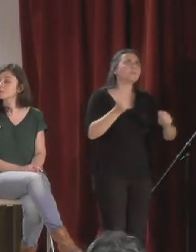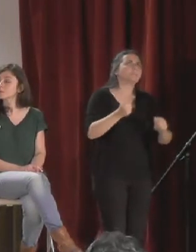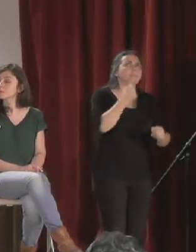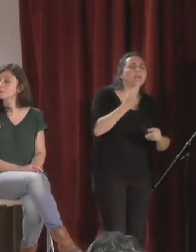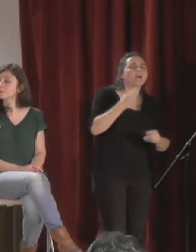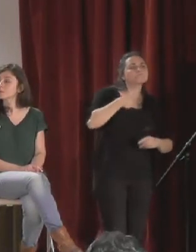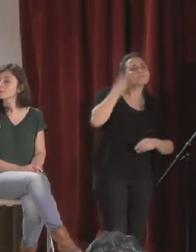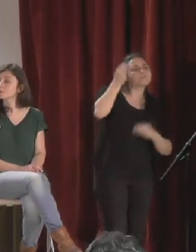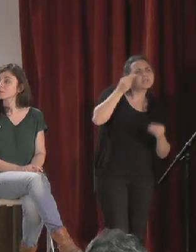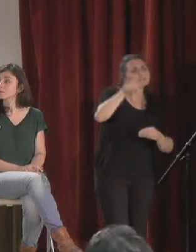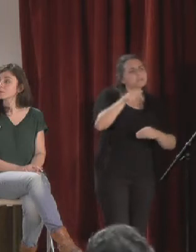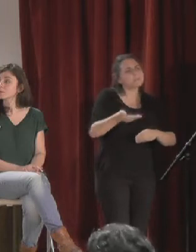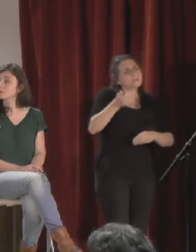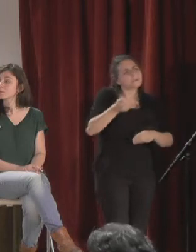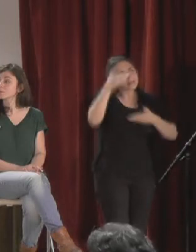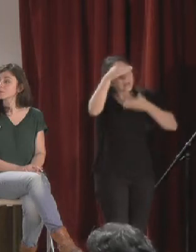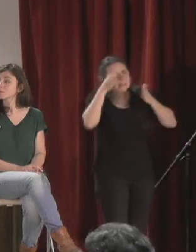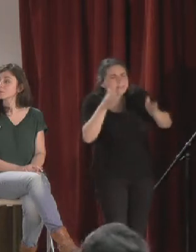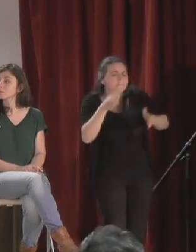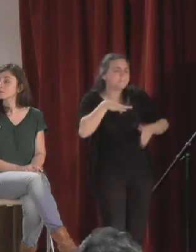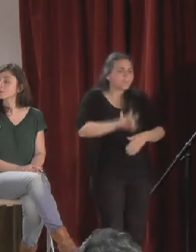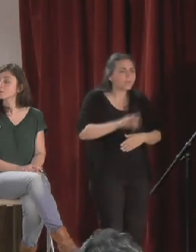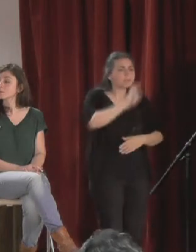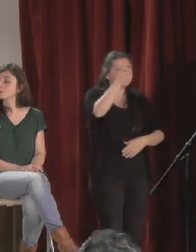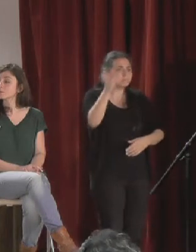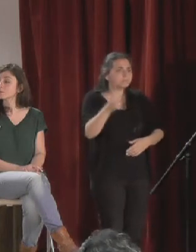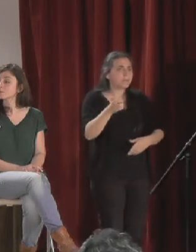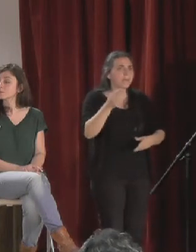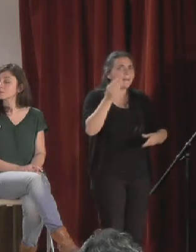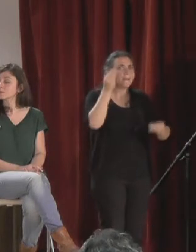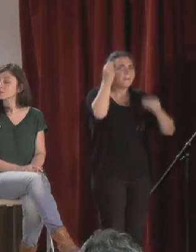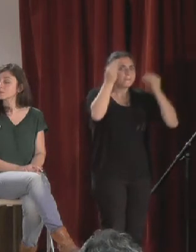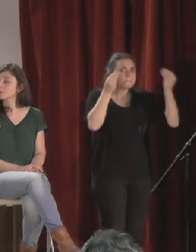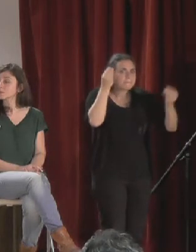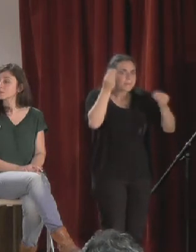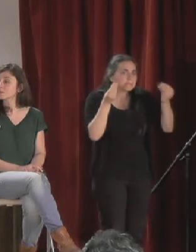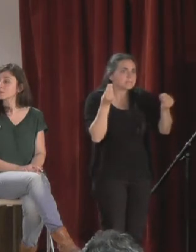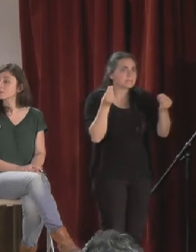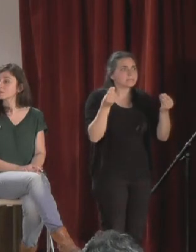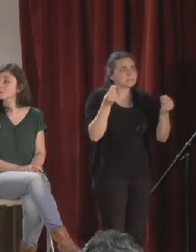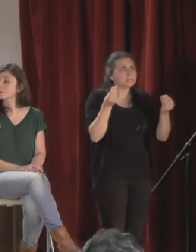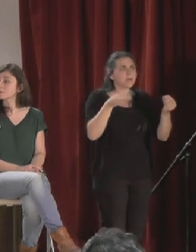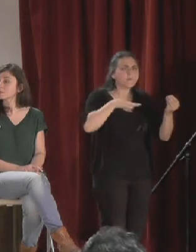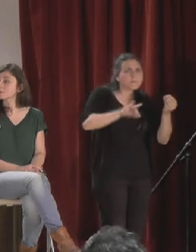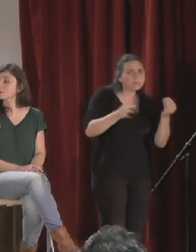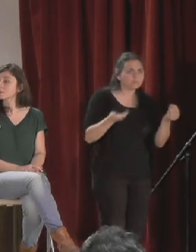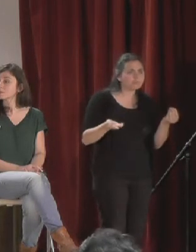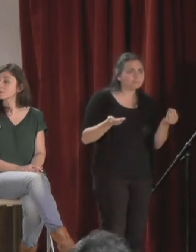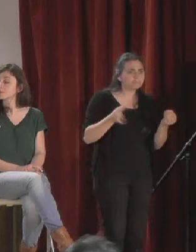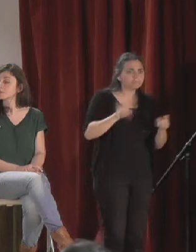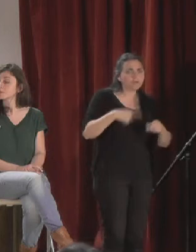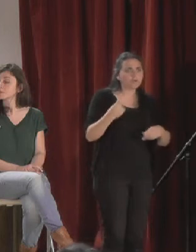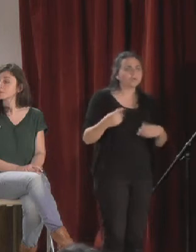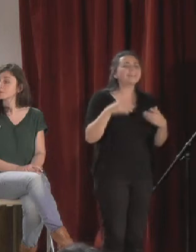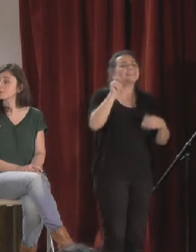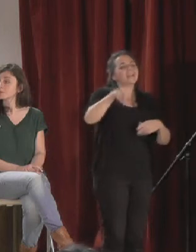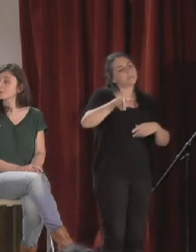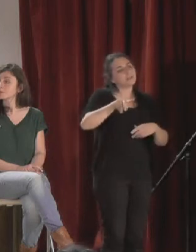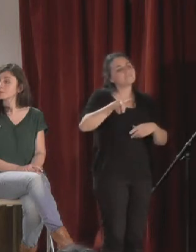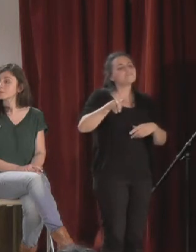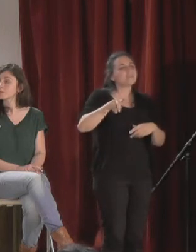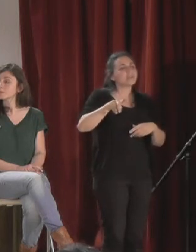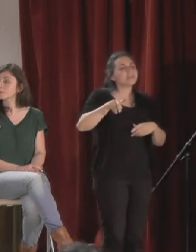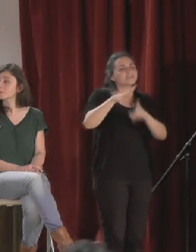máis importante, por que non vos centrades nesto outro? Non pensardes enfocalo así. E tamén outros de celebración. E agora